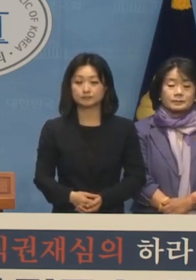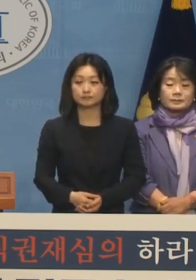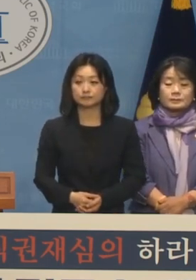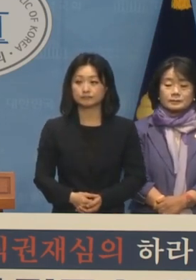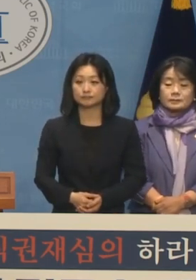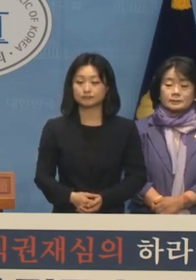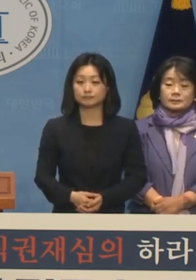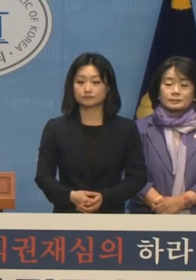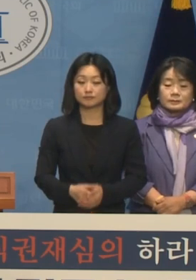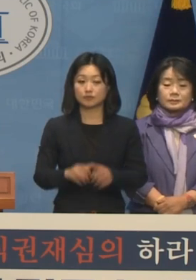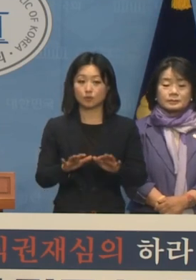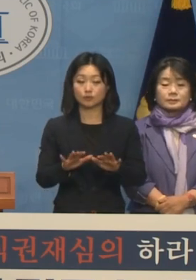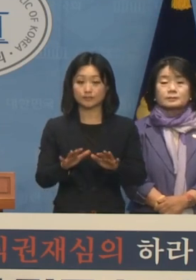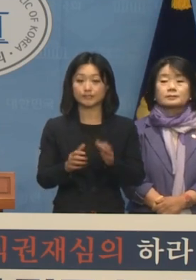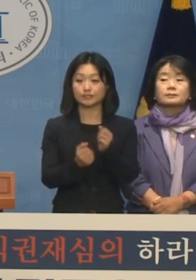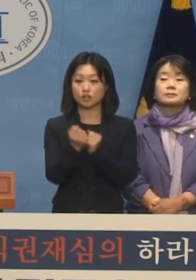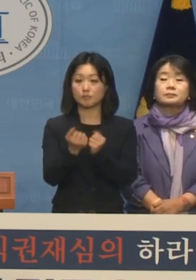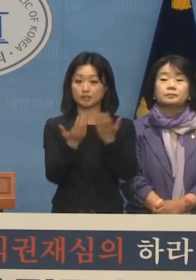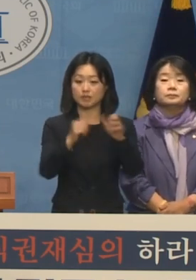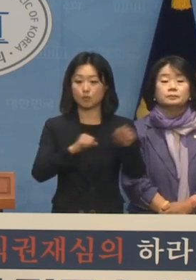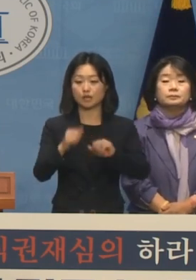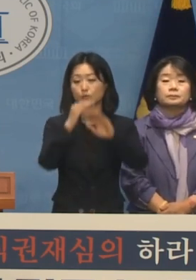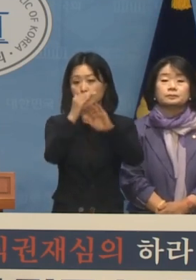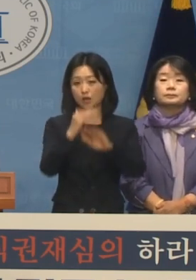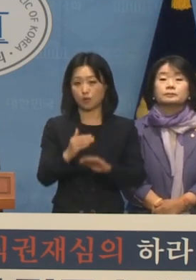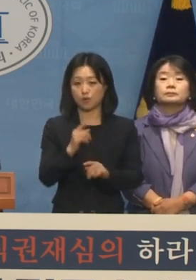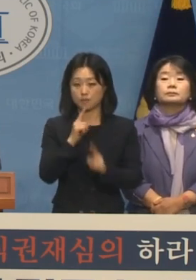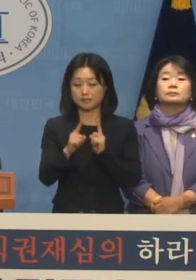이제부터 경과를 조금 설명드리겠습니다.